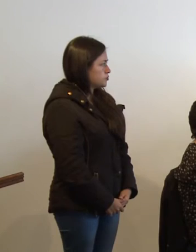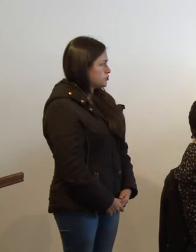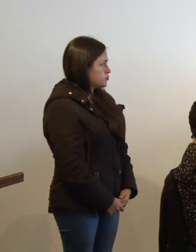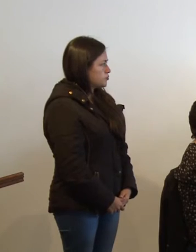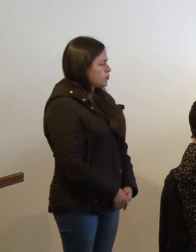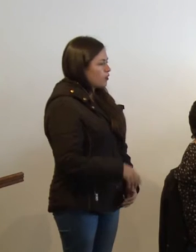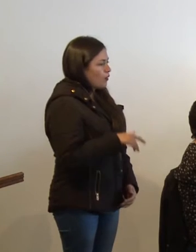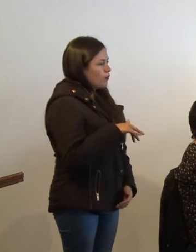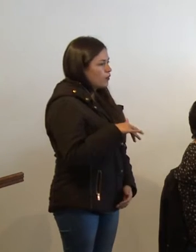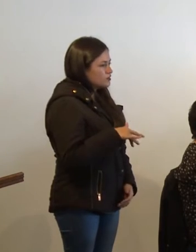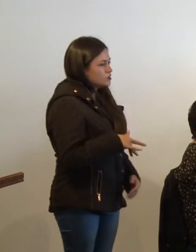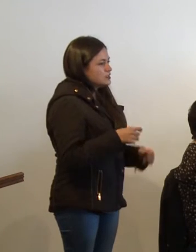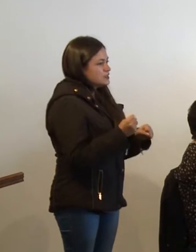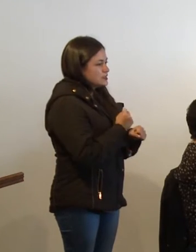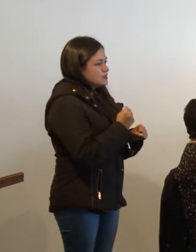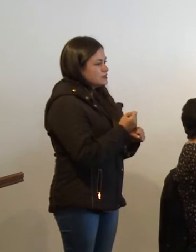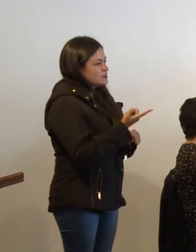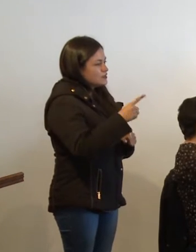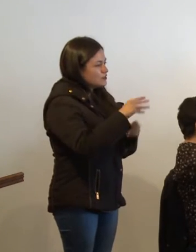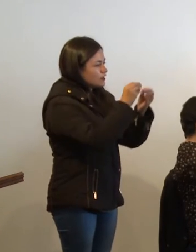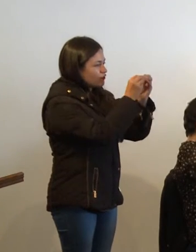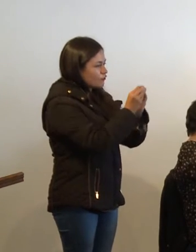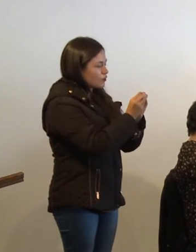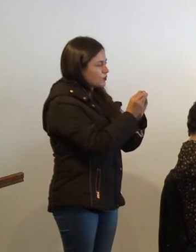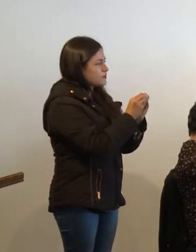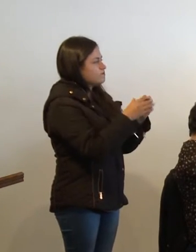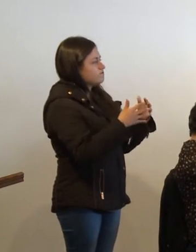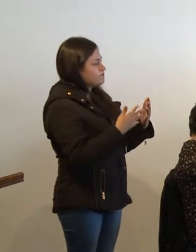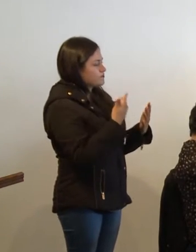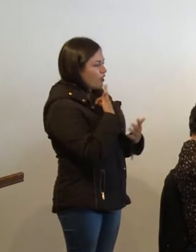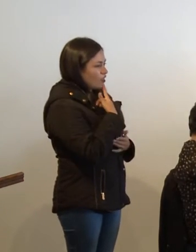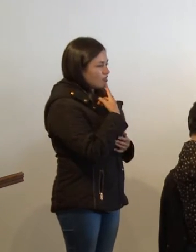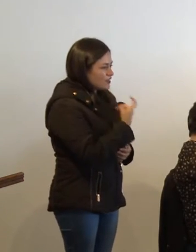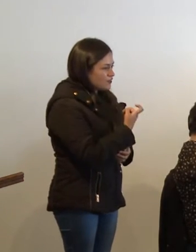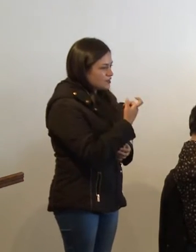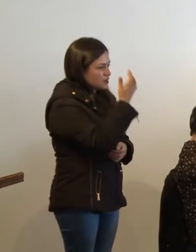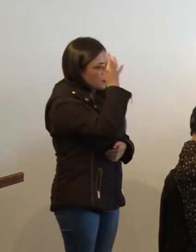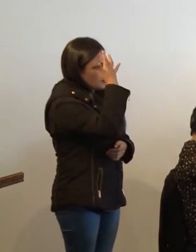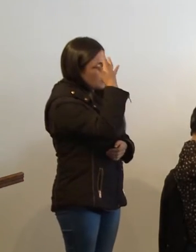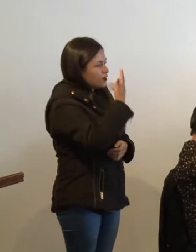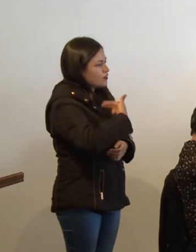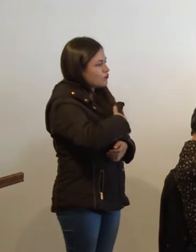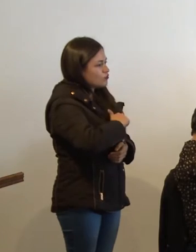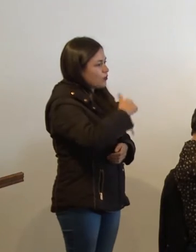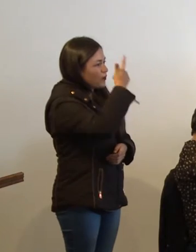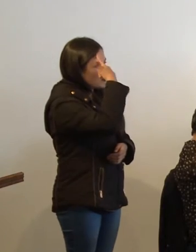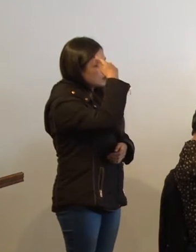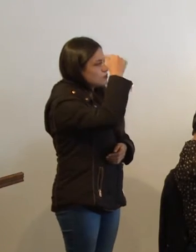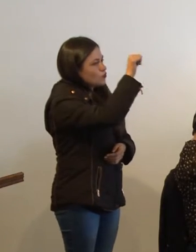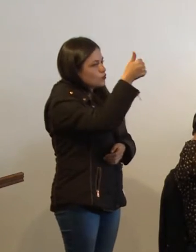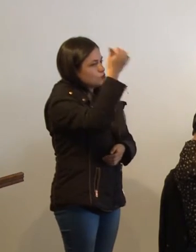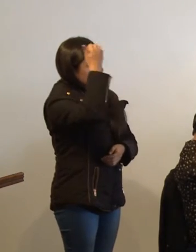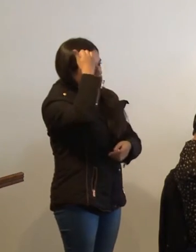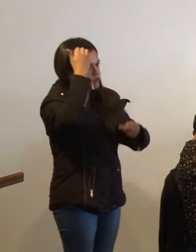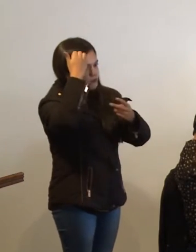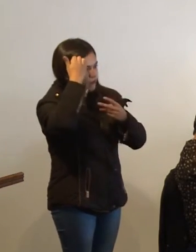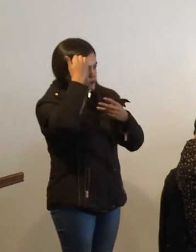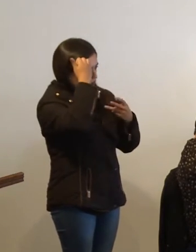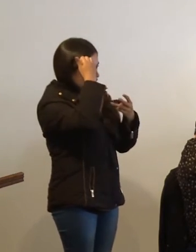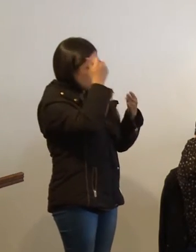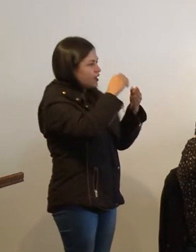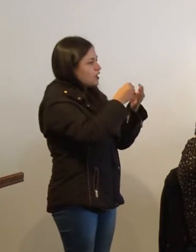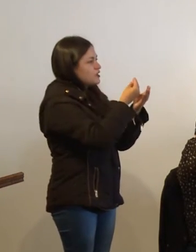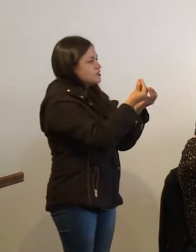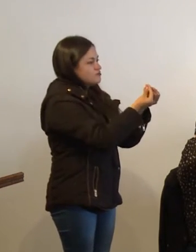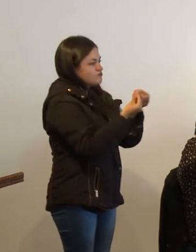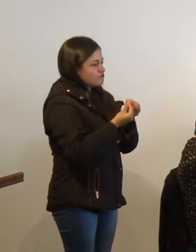de una manera también muy difícil, porque pensamos en muchos y muchas más profesoras, compañeros, gente que